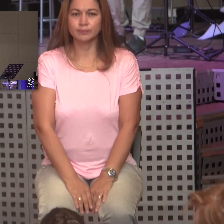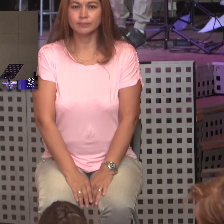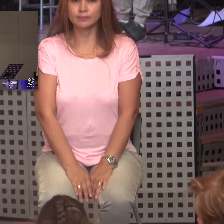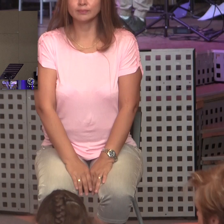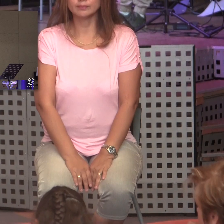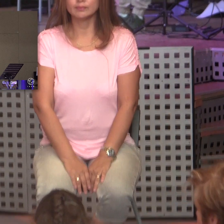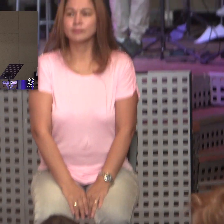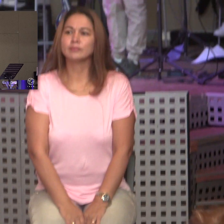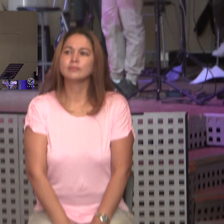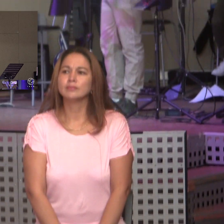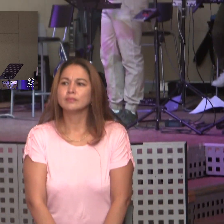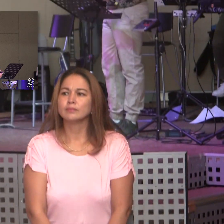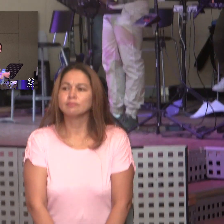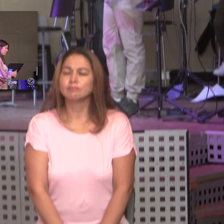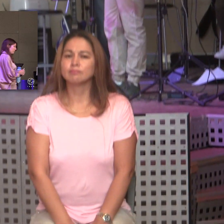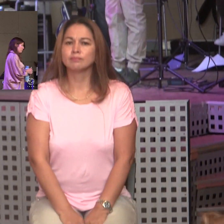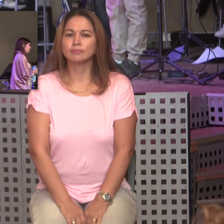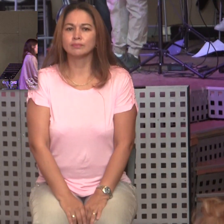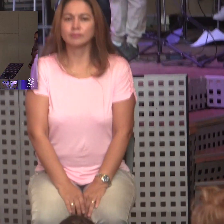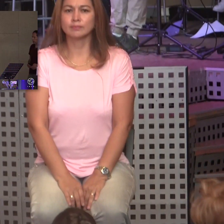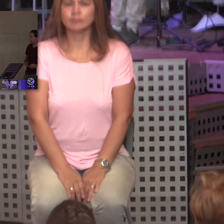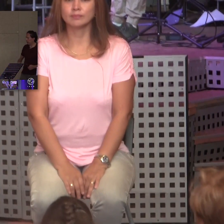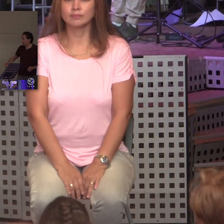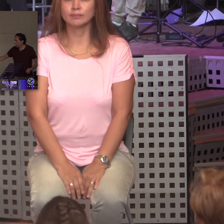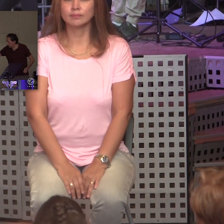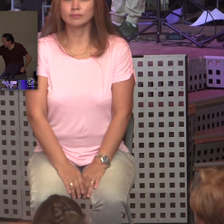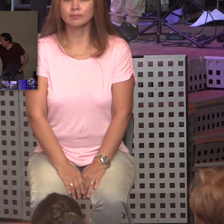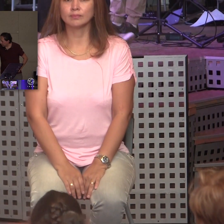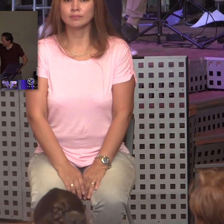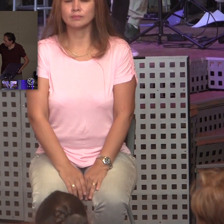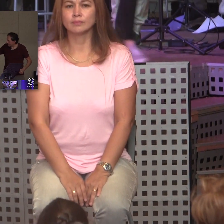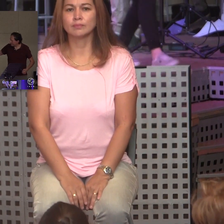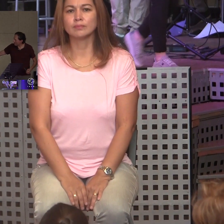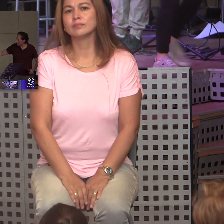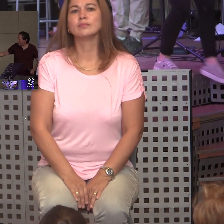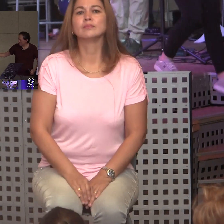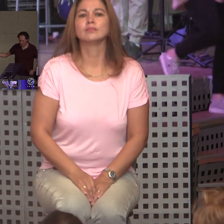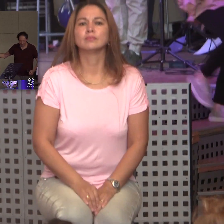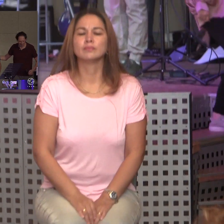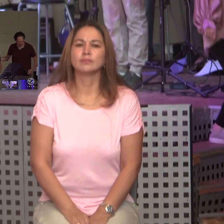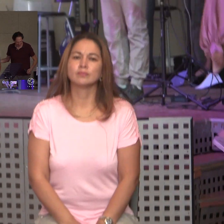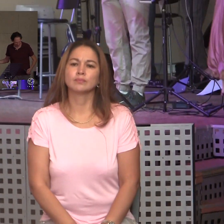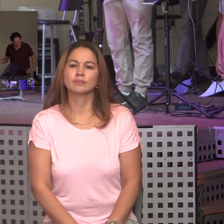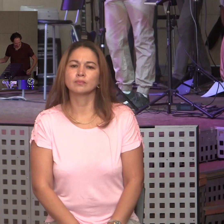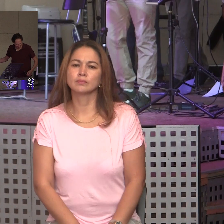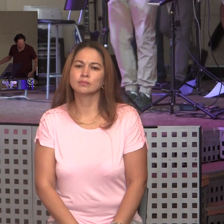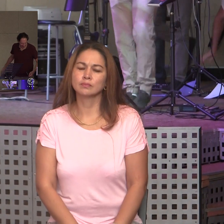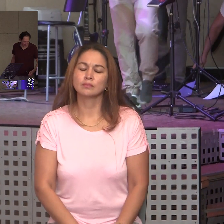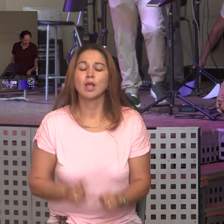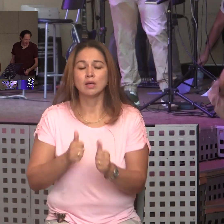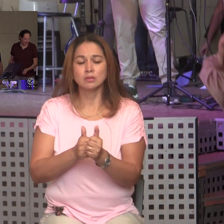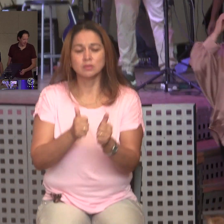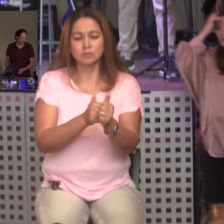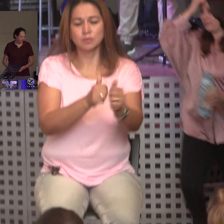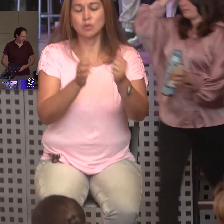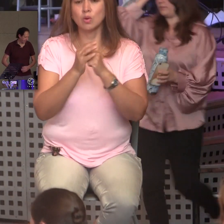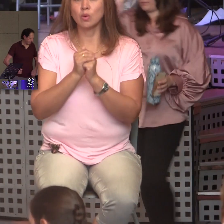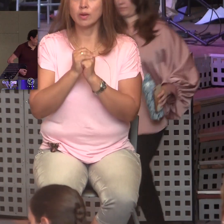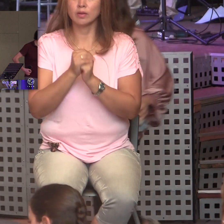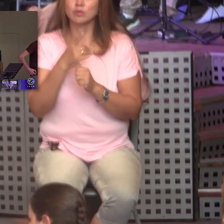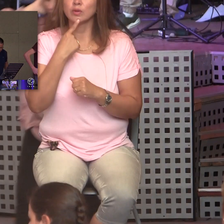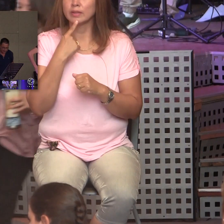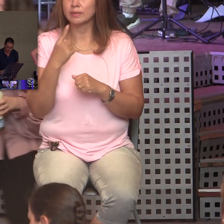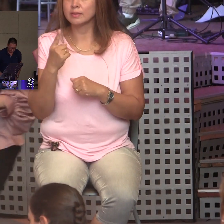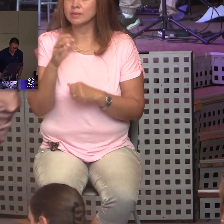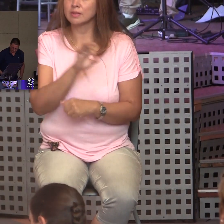Los discípulos orando y dice: y ahora, Señor, mira sus amenazas